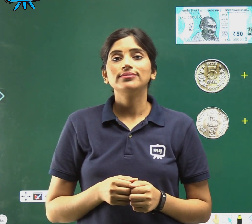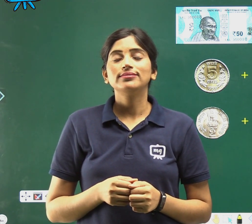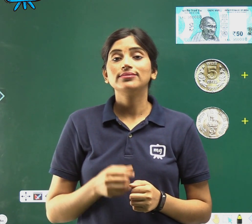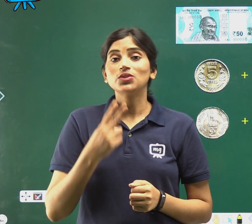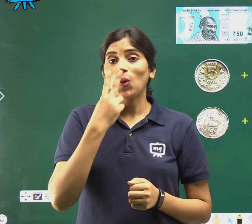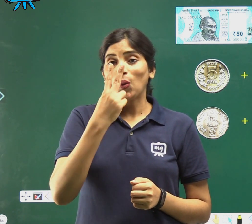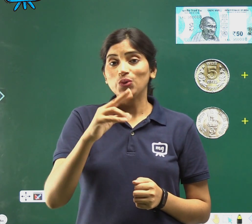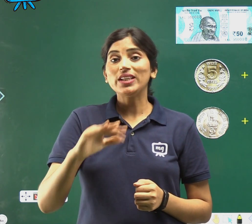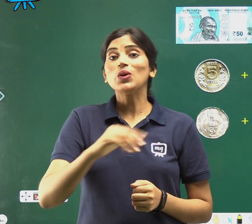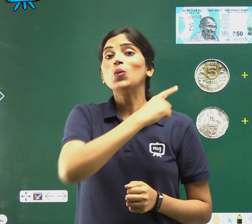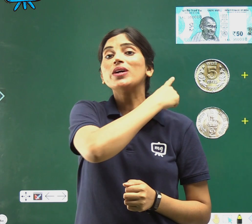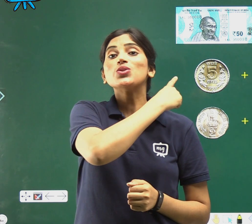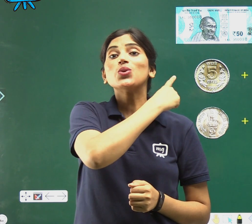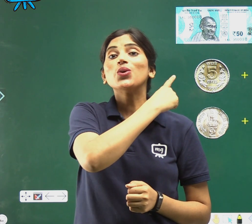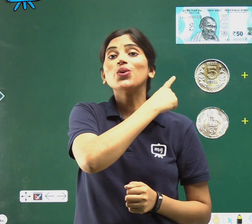देखो बच्चों,